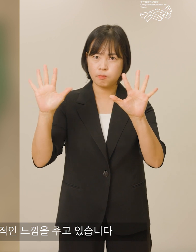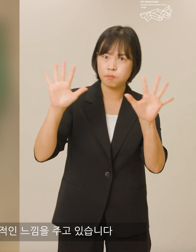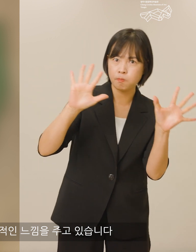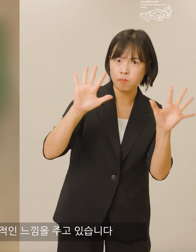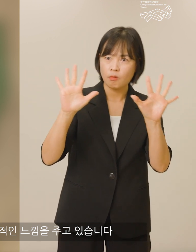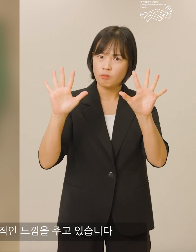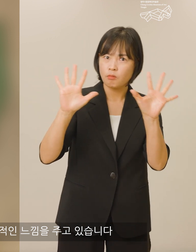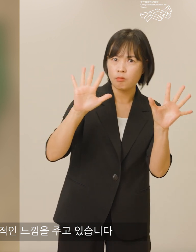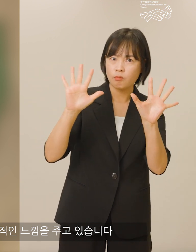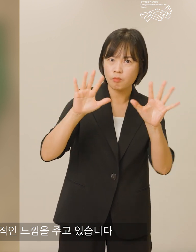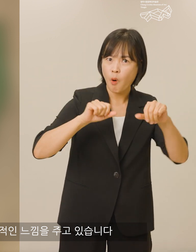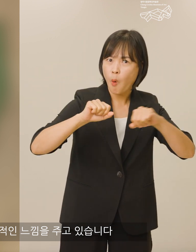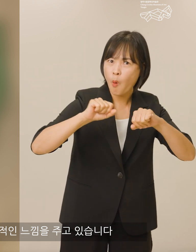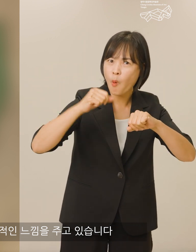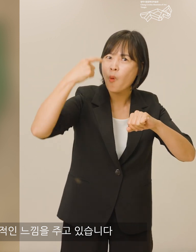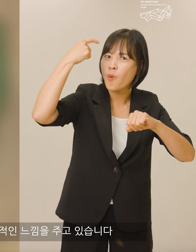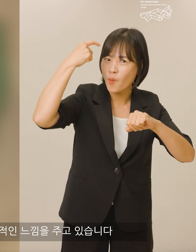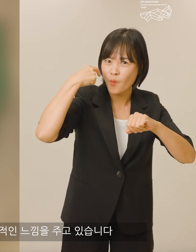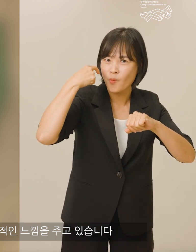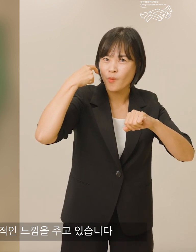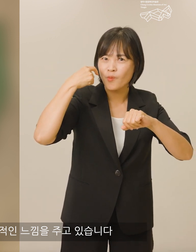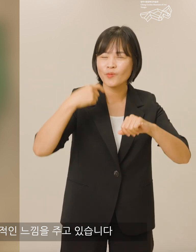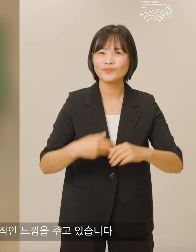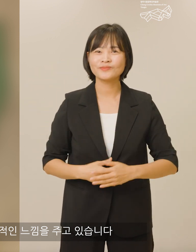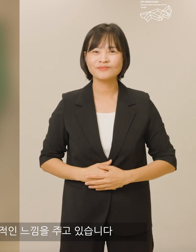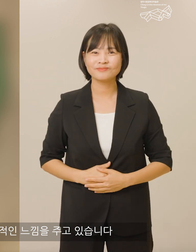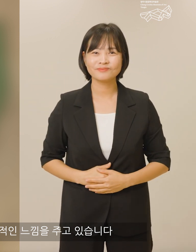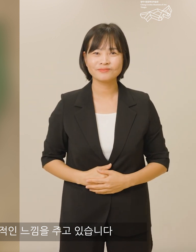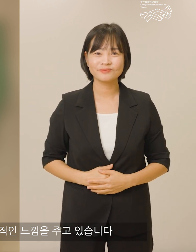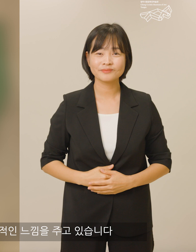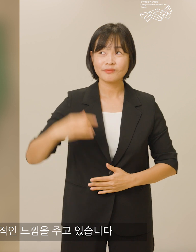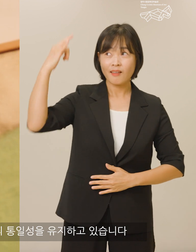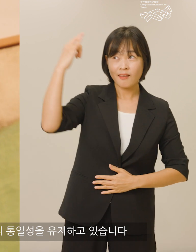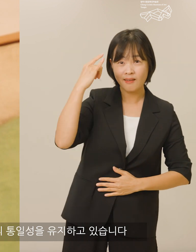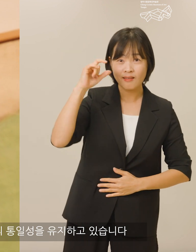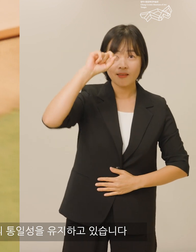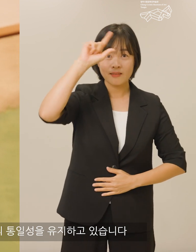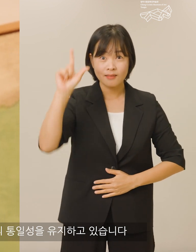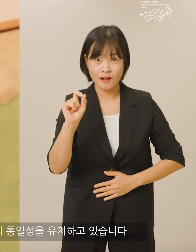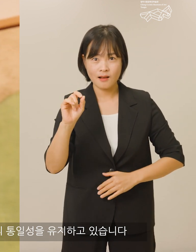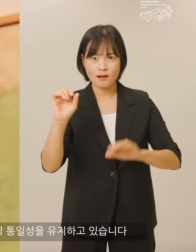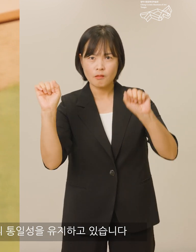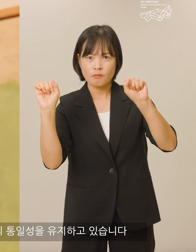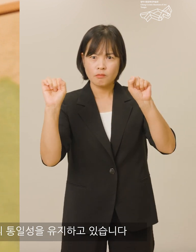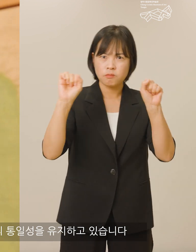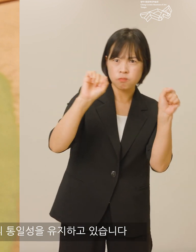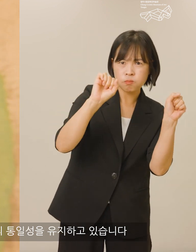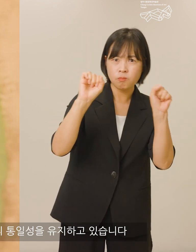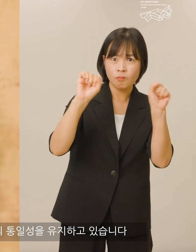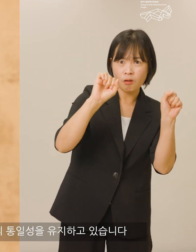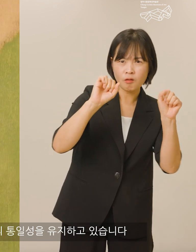모두 오른쪽으로 기울게 표현해서 동적인 느낌을 주고 있습니다. 해와 달 역시